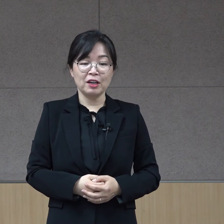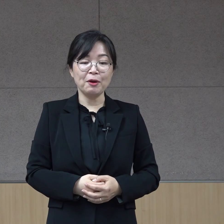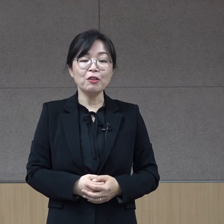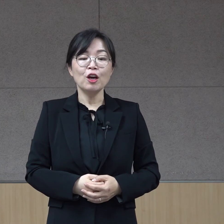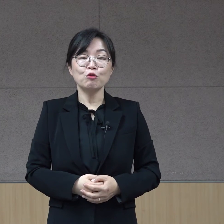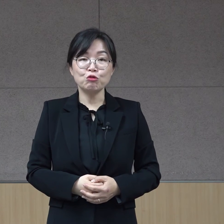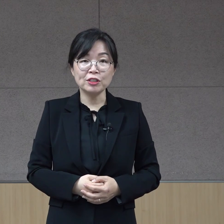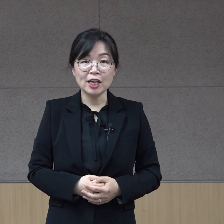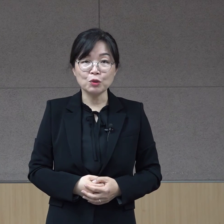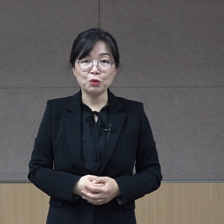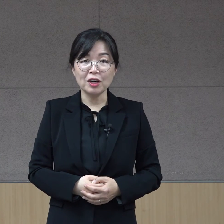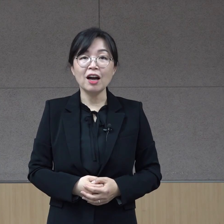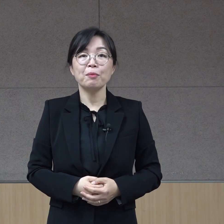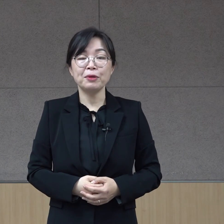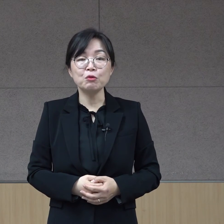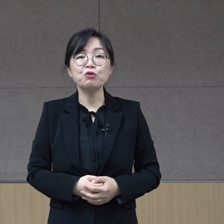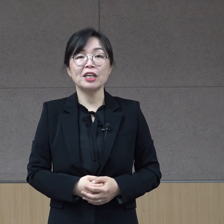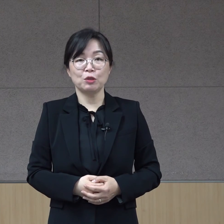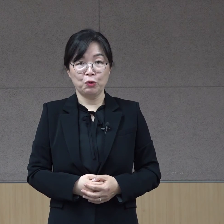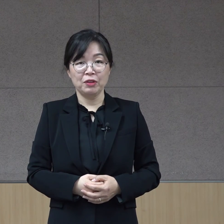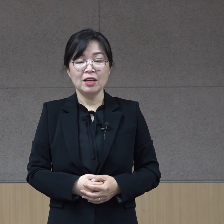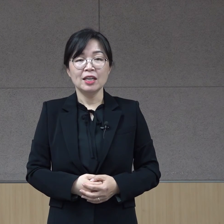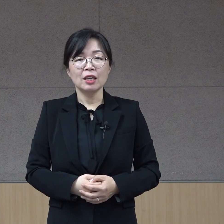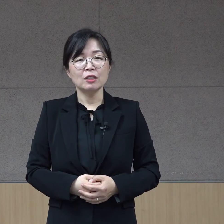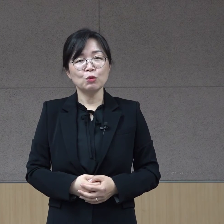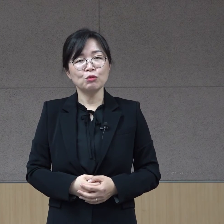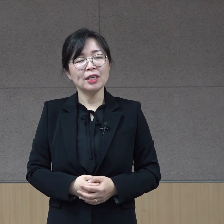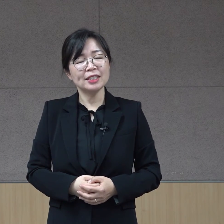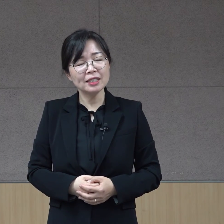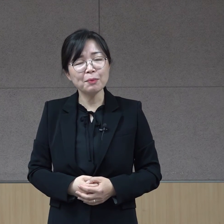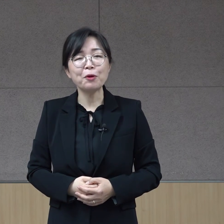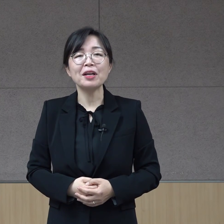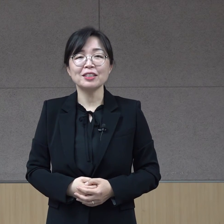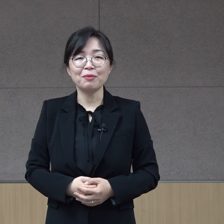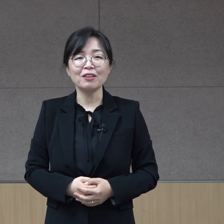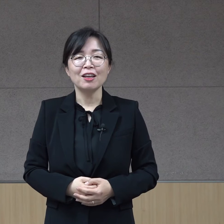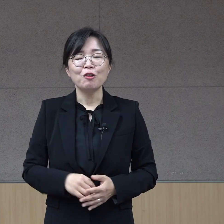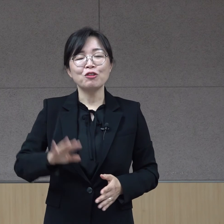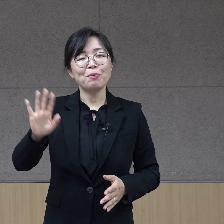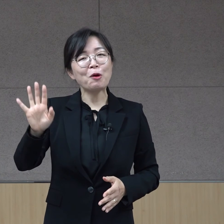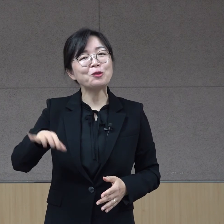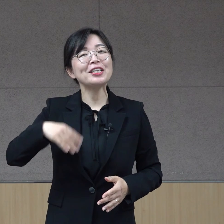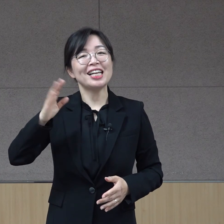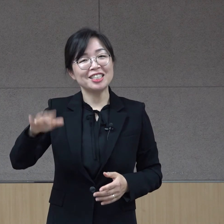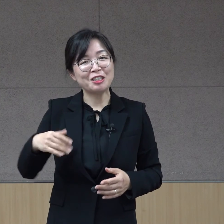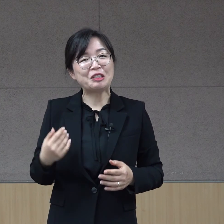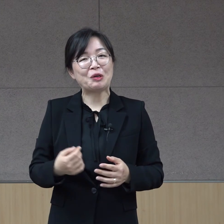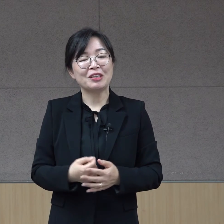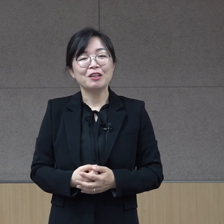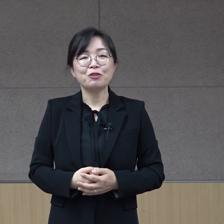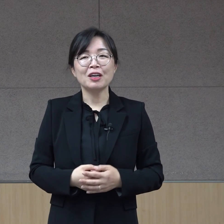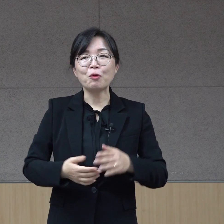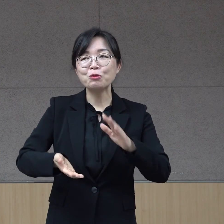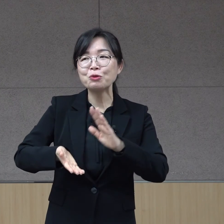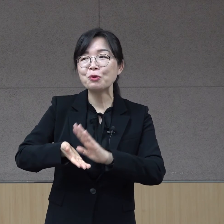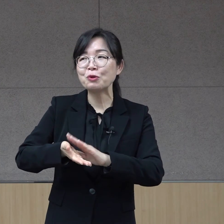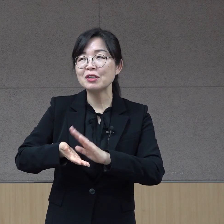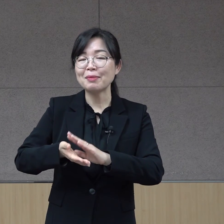뭐냐면 우세손과 비우세손. 이게 좀 우리가 쉽게 표현을 하자면 우리가 평소에 잘 쓰는 손, 우리가 오른손을 많이